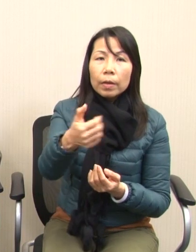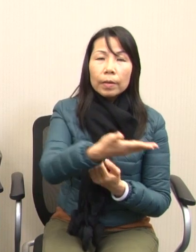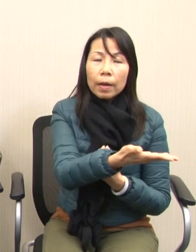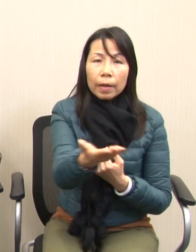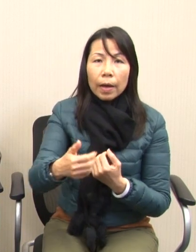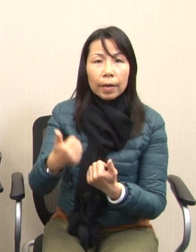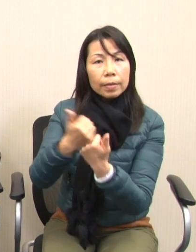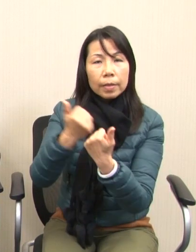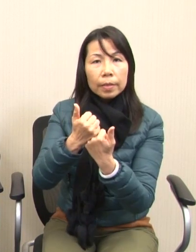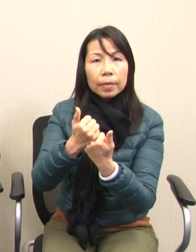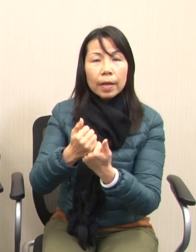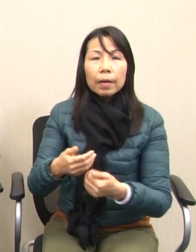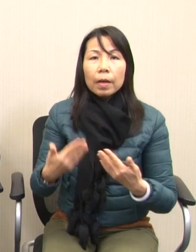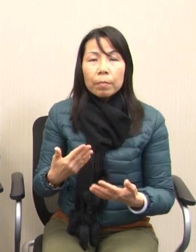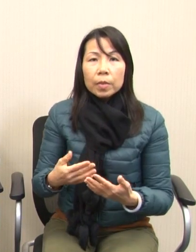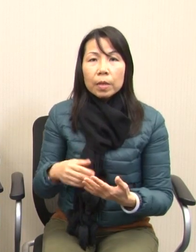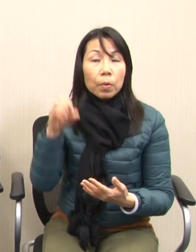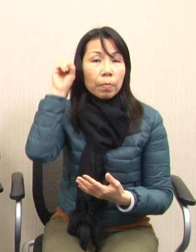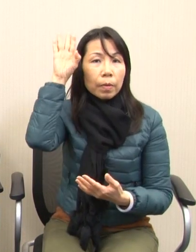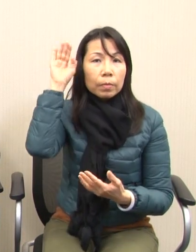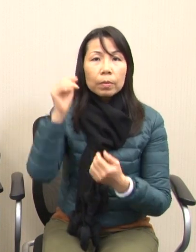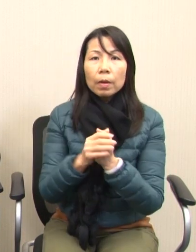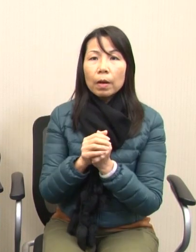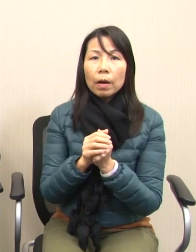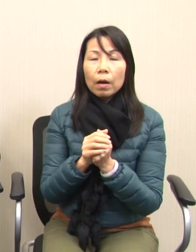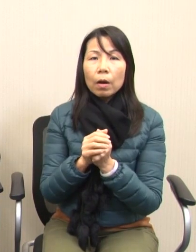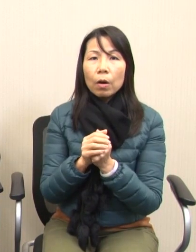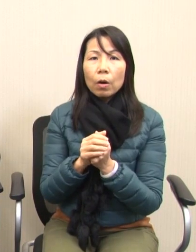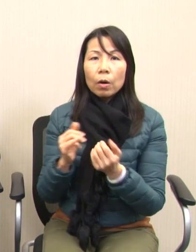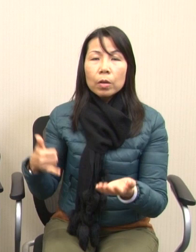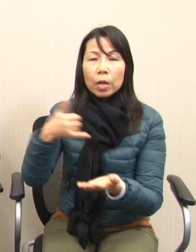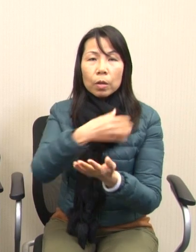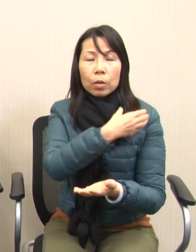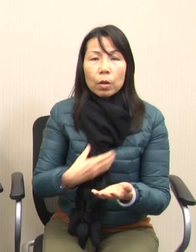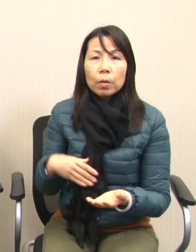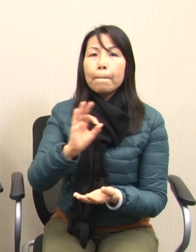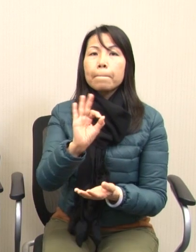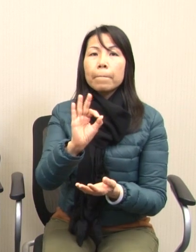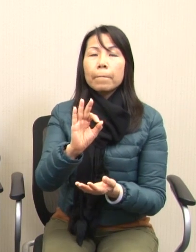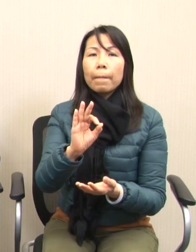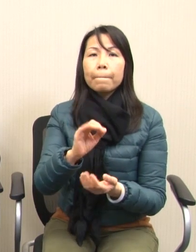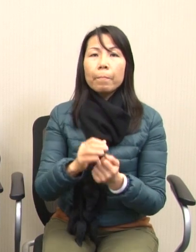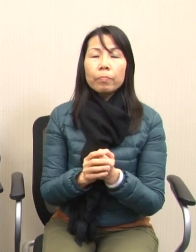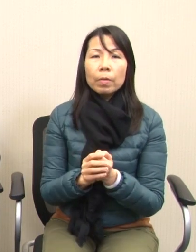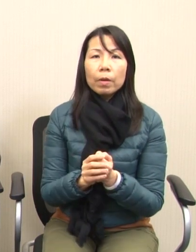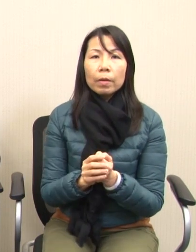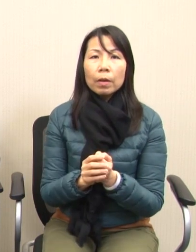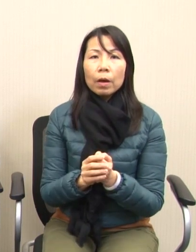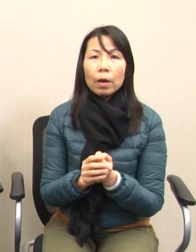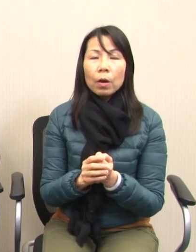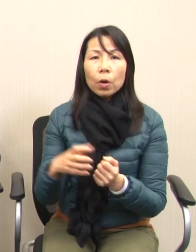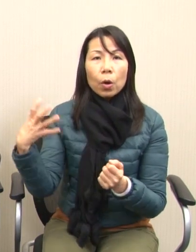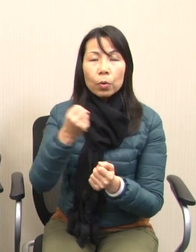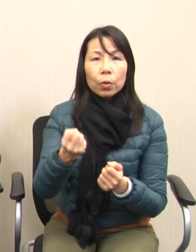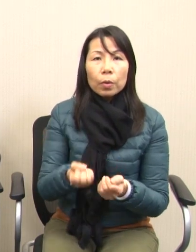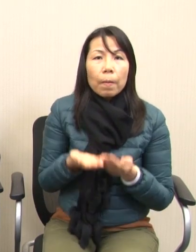我今屆呢就會 破天荒，我不出選，然後我將我 mandate 即是那個授權